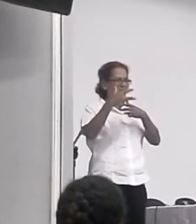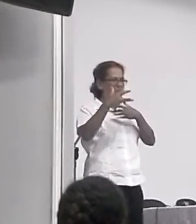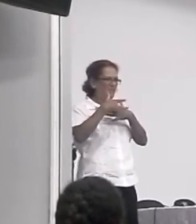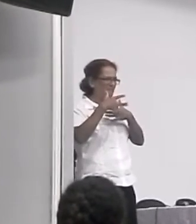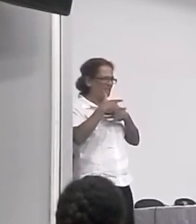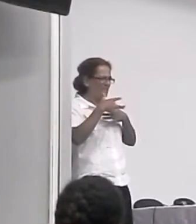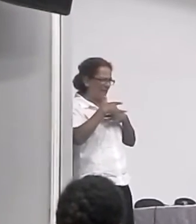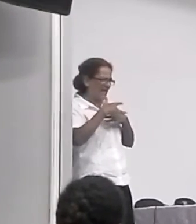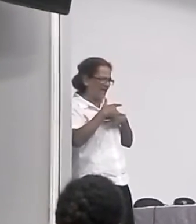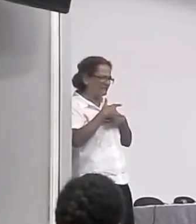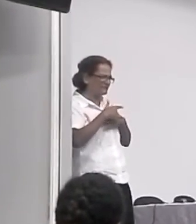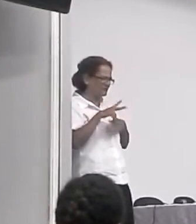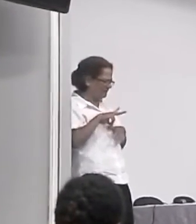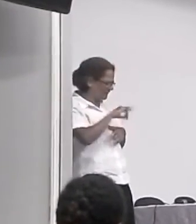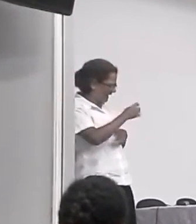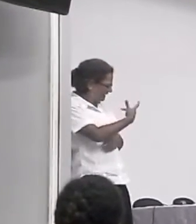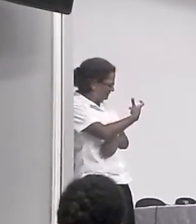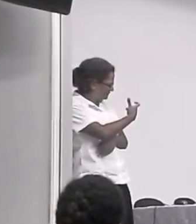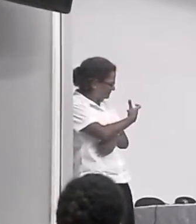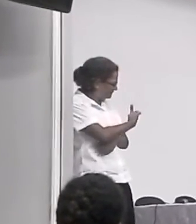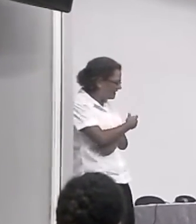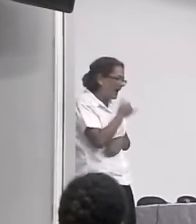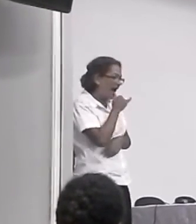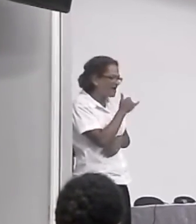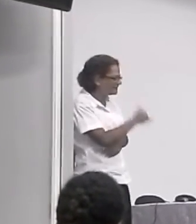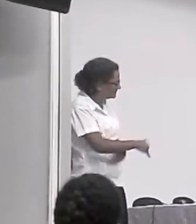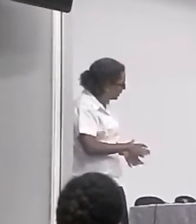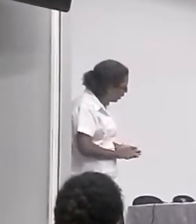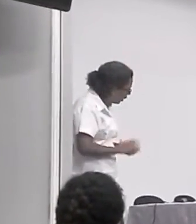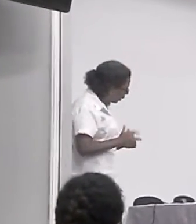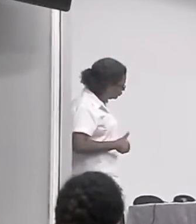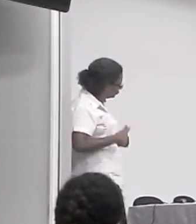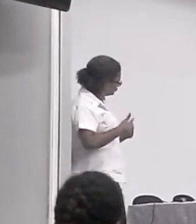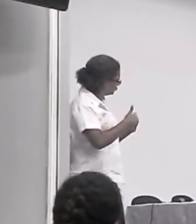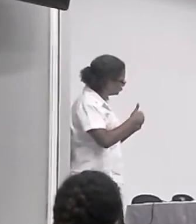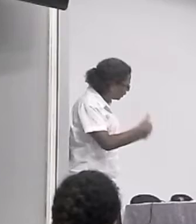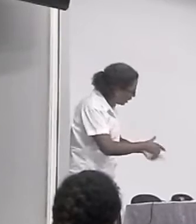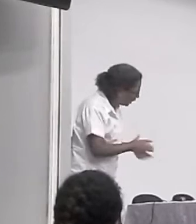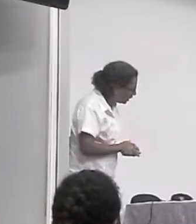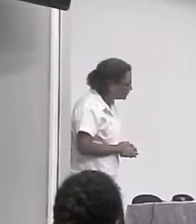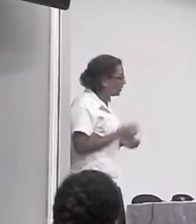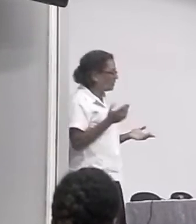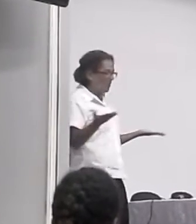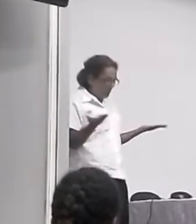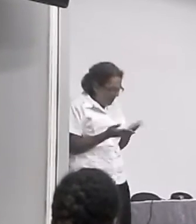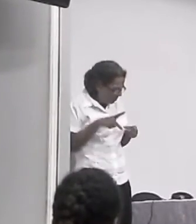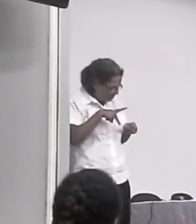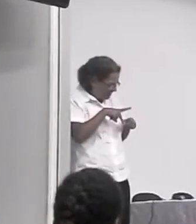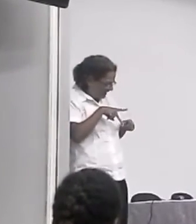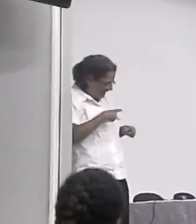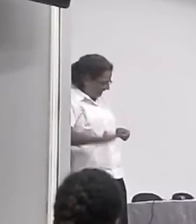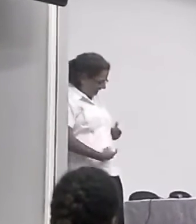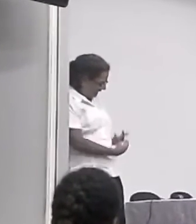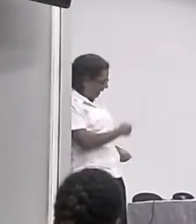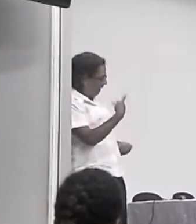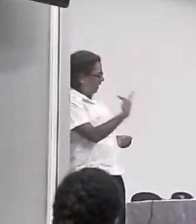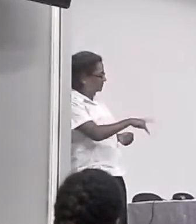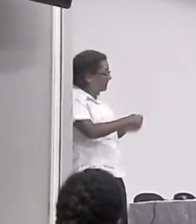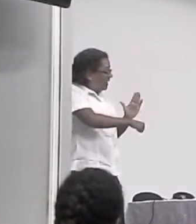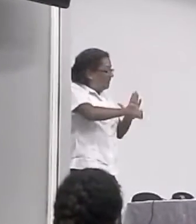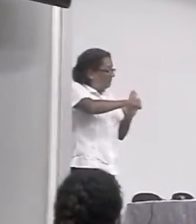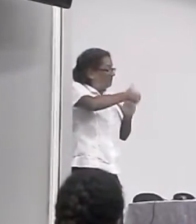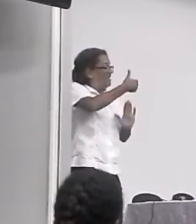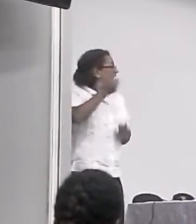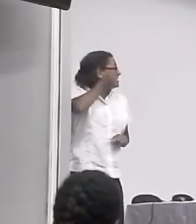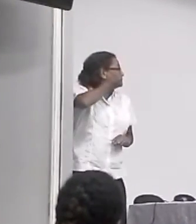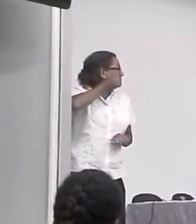vai ser professor. Você não tem muita sorte, porque hoje, naquela operação, vou experimentar por primeira